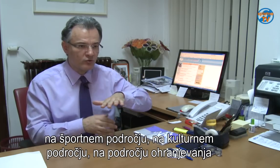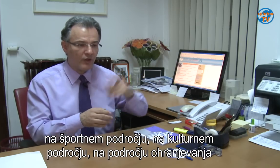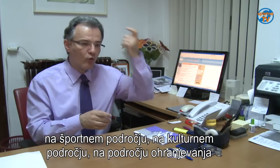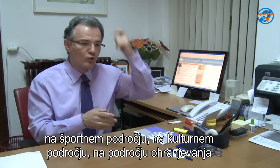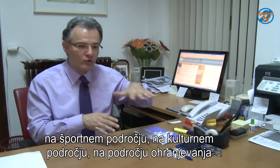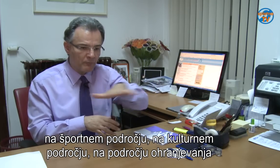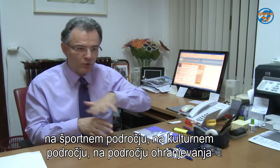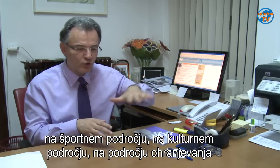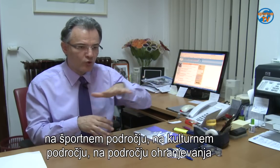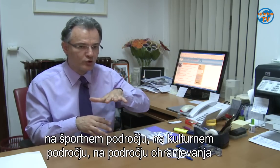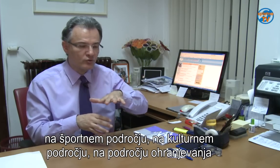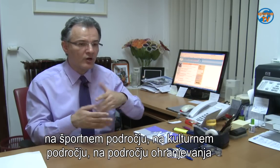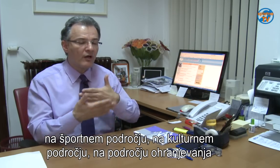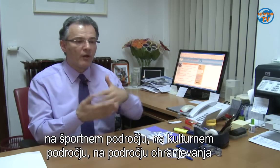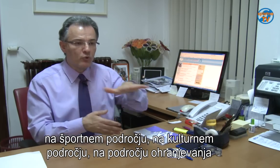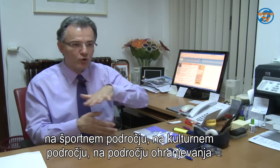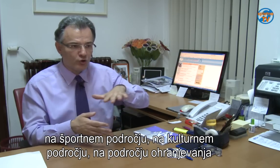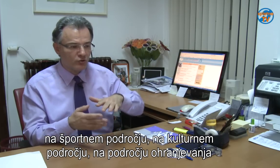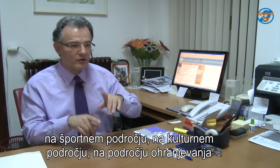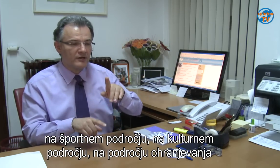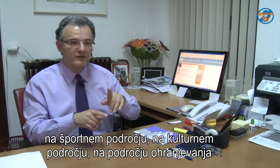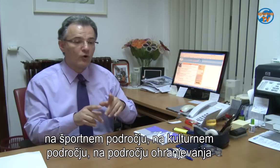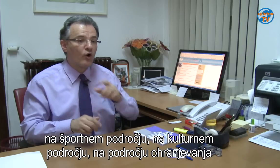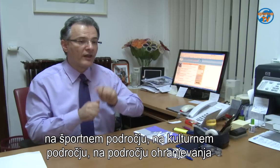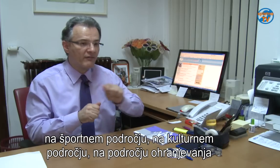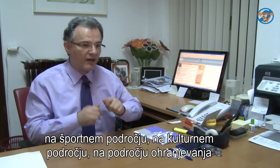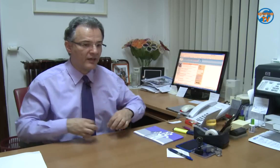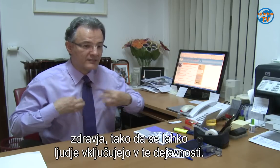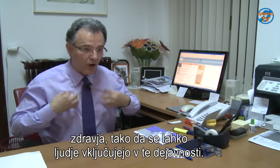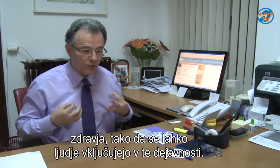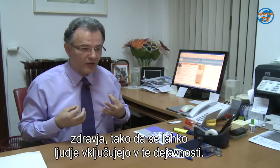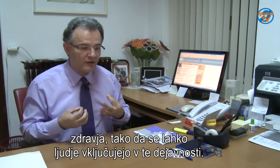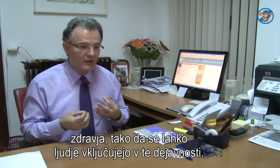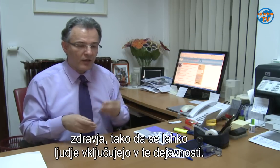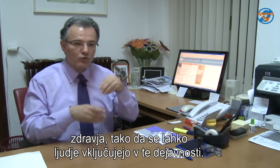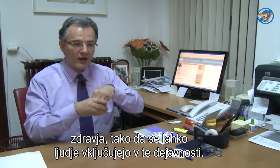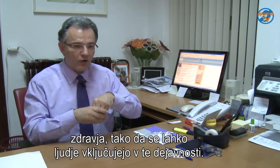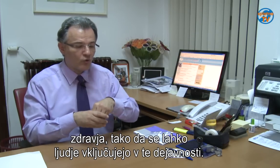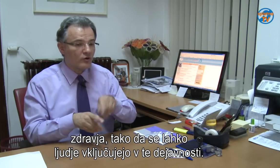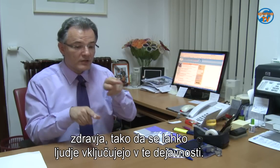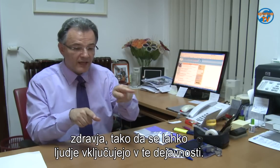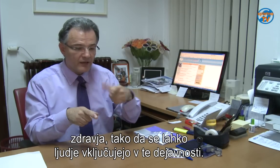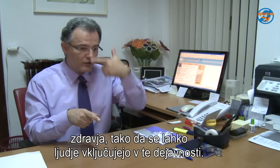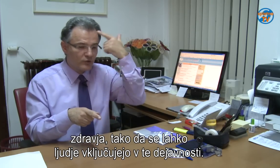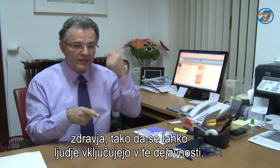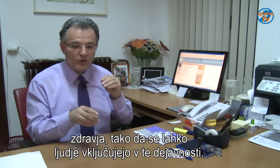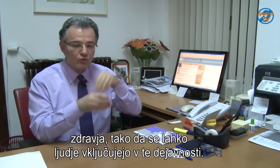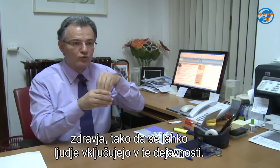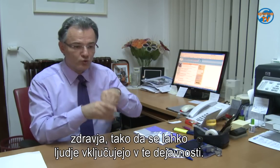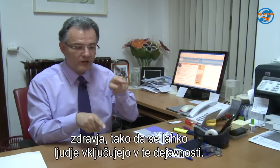na kulturnem področju, na področju ohranjevanja zdravja, tako da lahko ti ljudje se vključujejo v